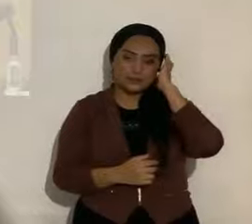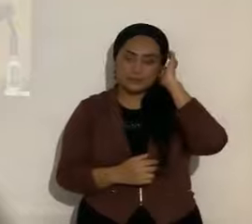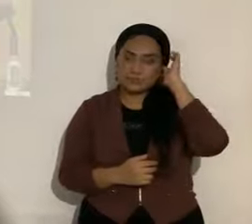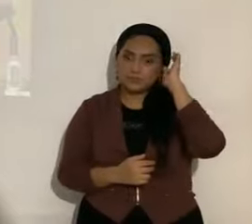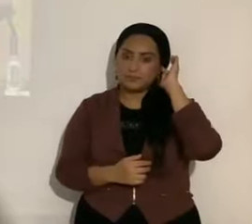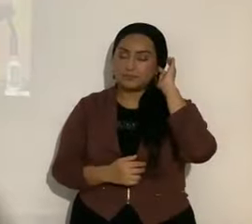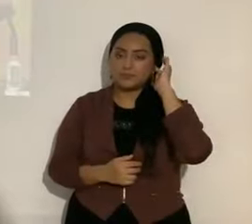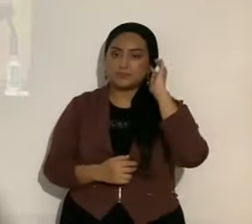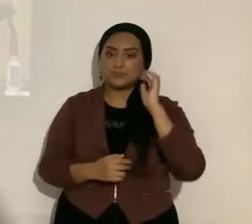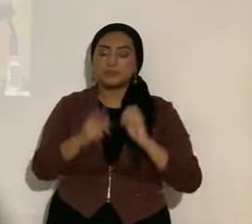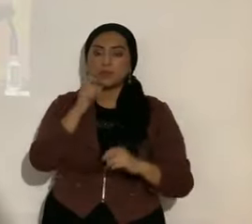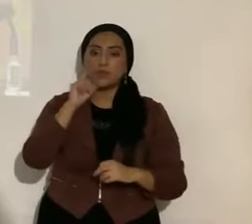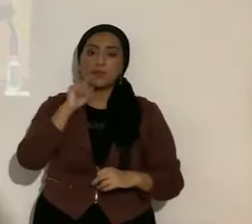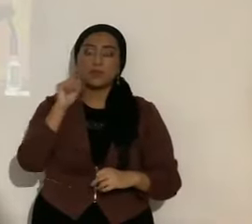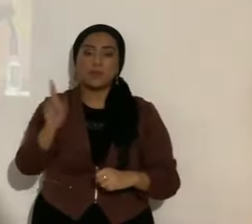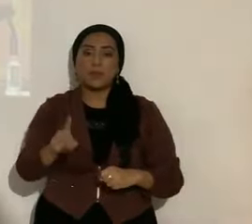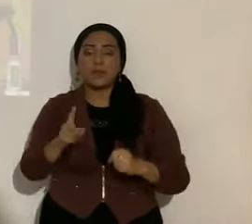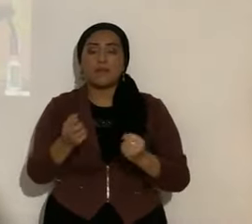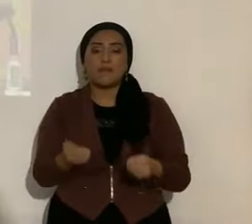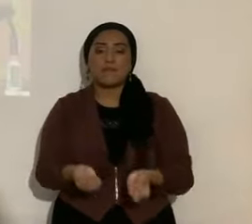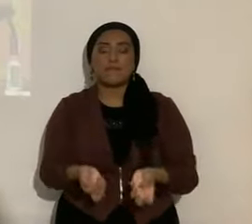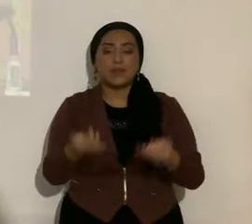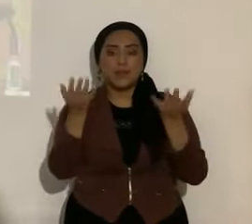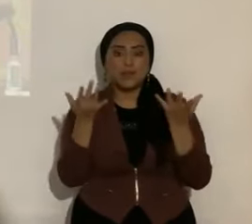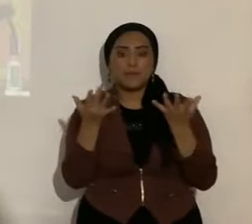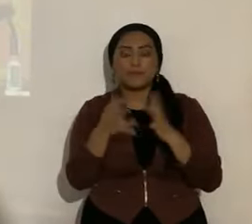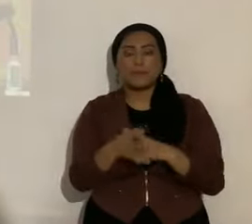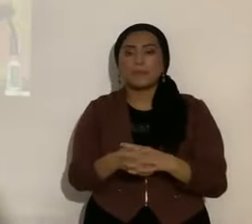El que mandó fuego, atención, el que